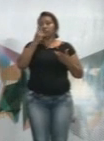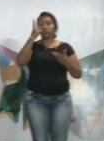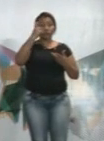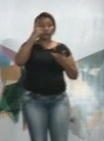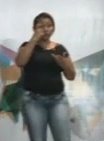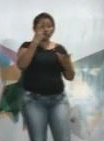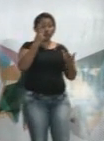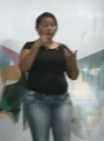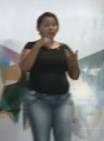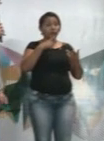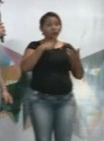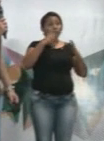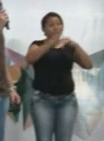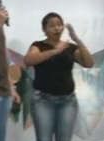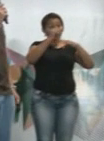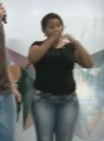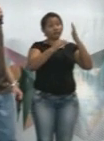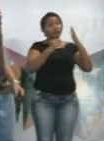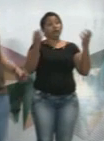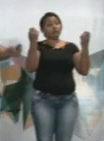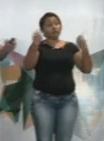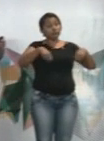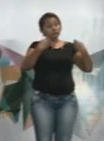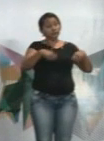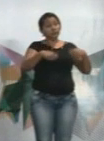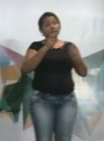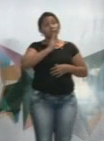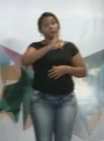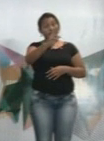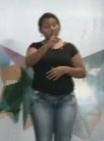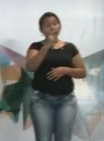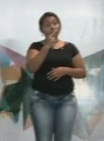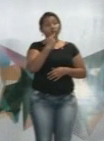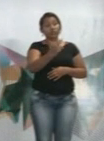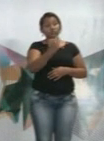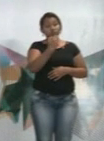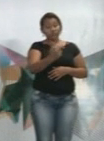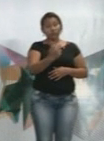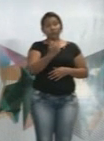as habilidades necessárias que eles querem para o aluno responder questões de língua estrangeira.